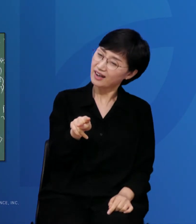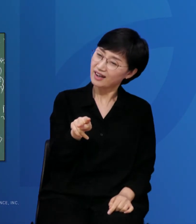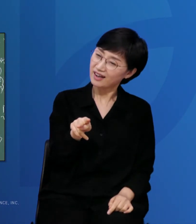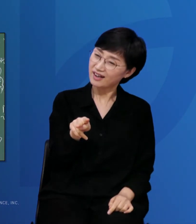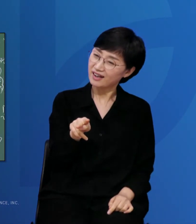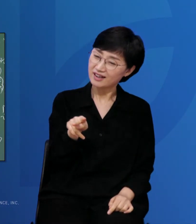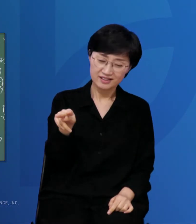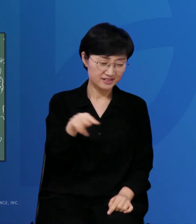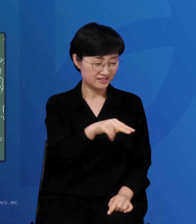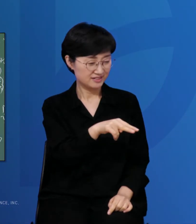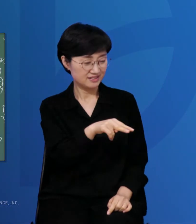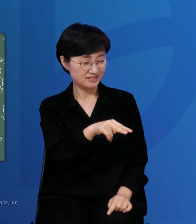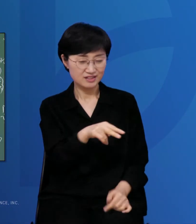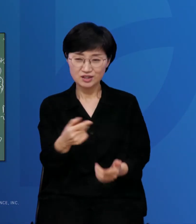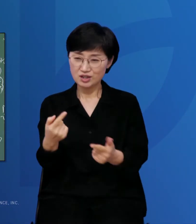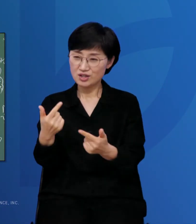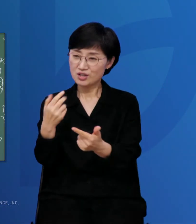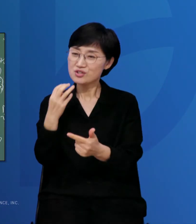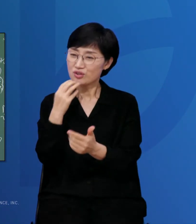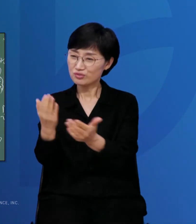시골스럽게 봅니다.